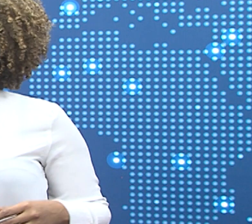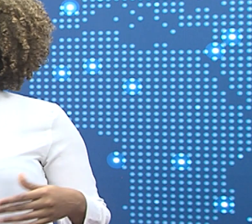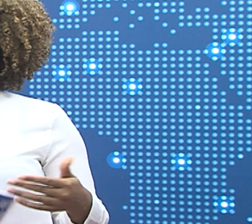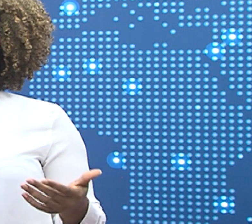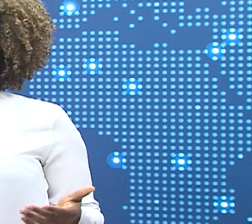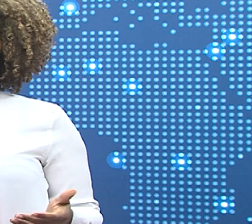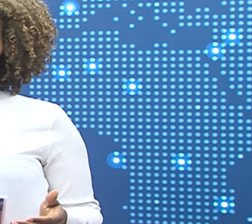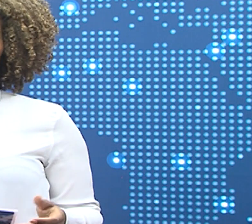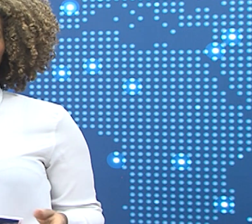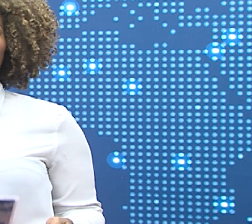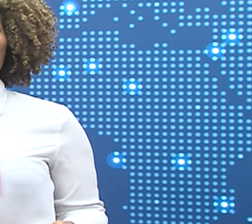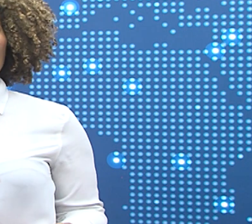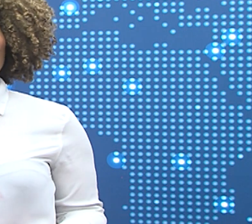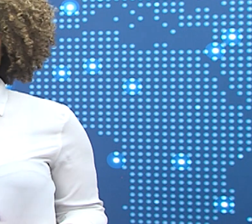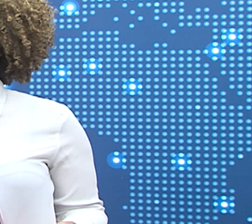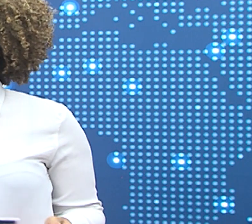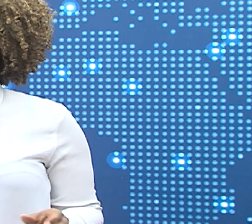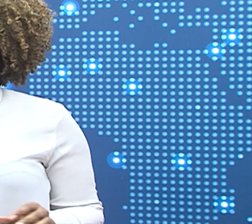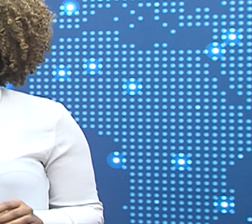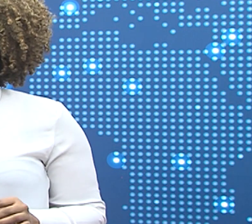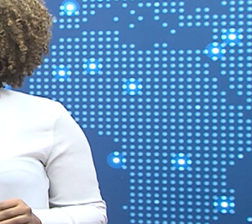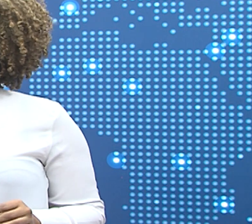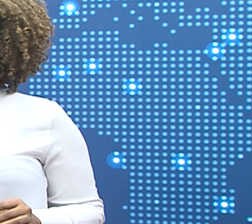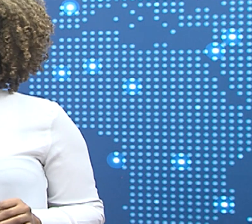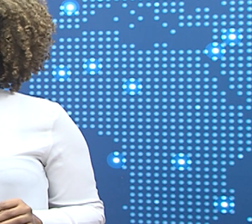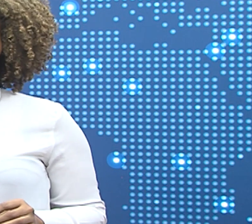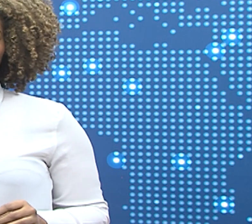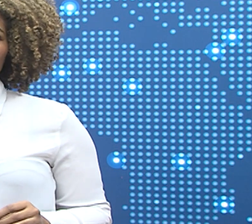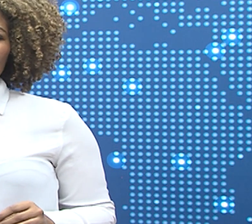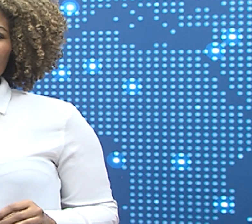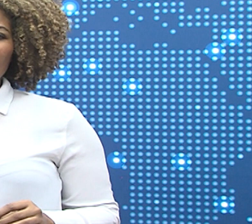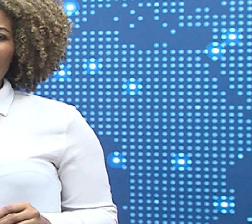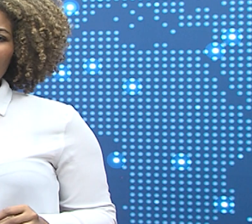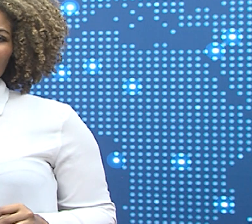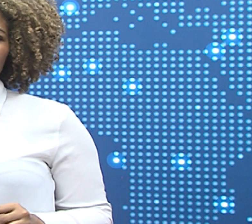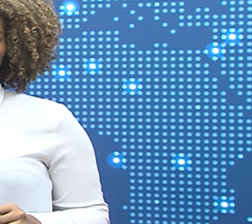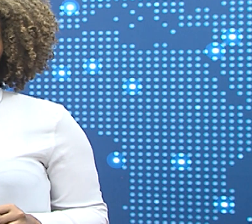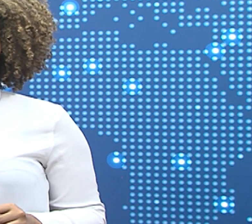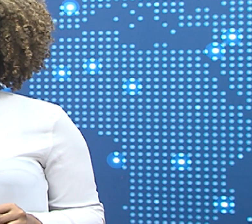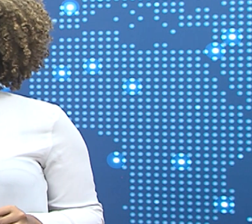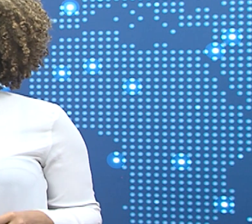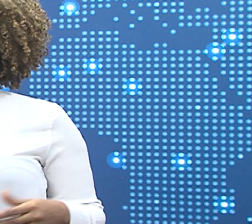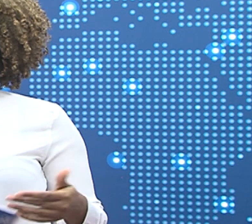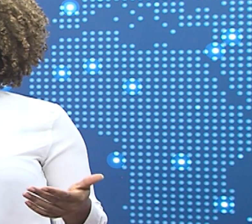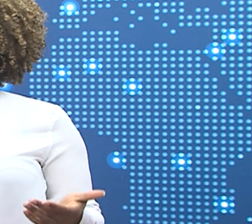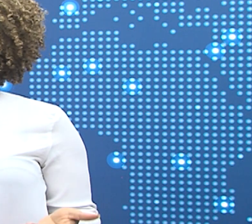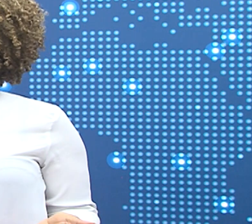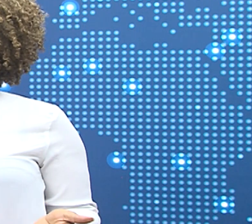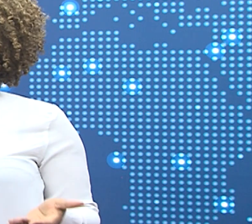já ultrapassa a barreira de 4 mil mortos devido a essa pandemia de Covid-19, que já infecta pelo menos